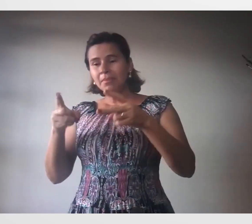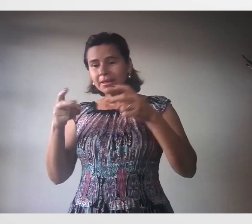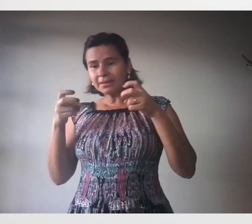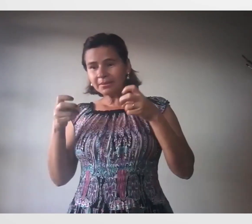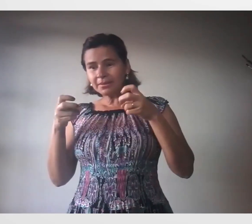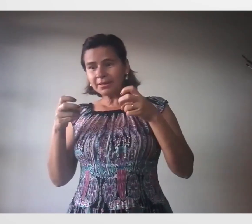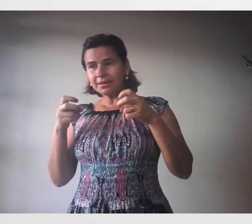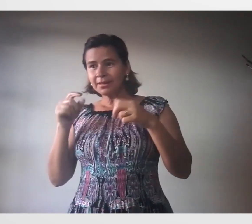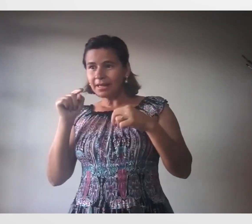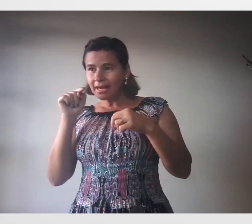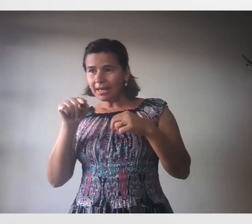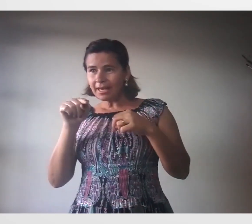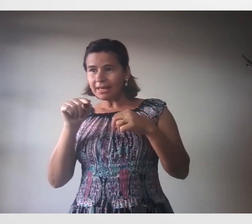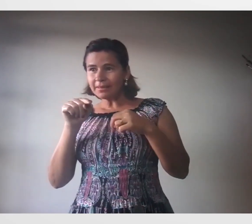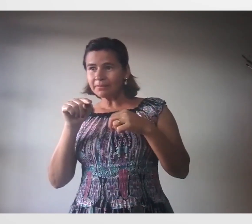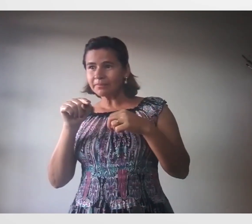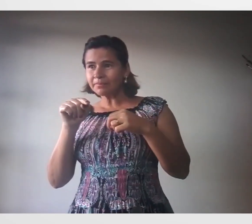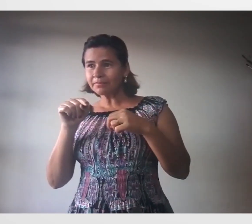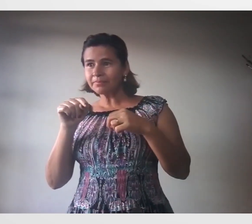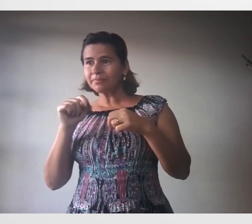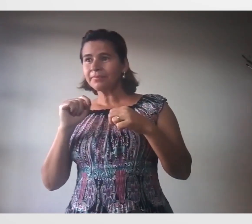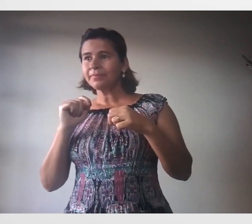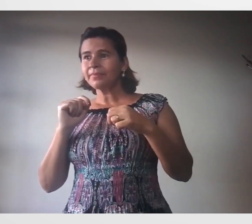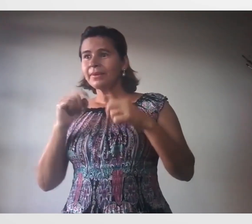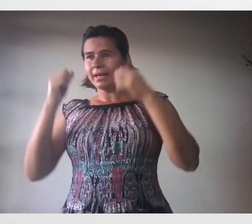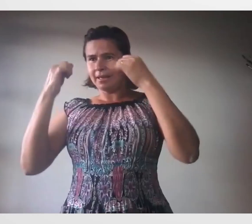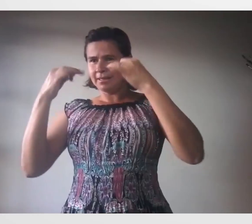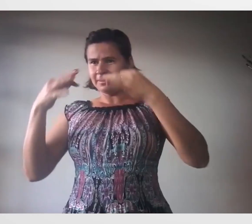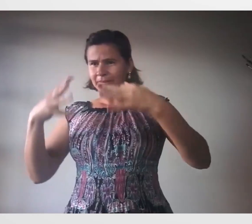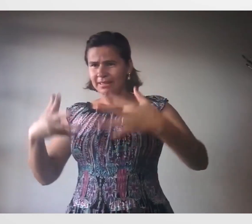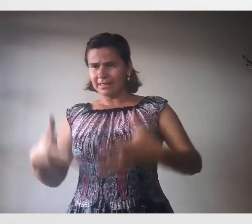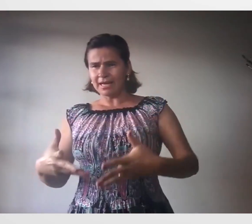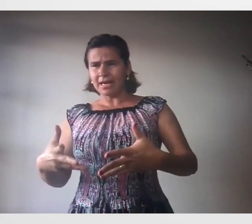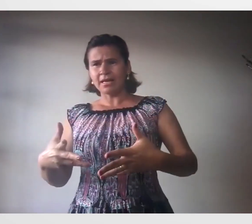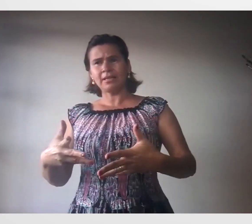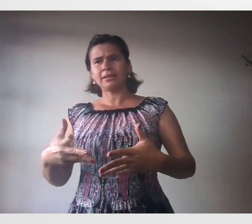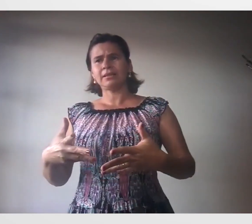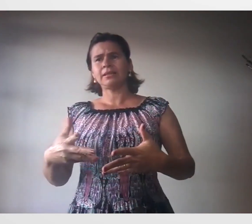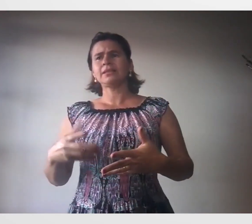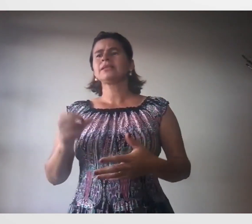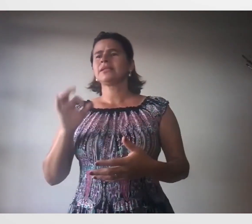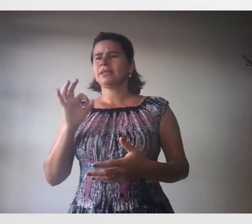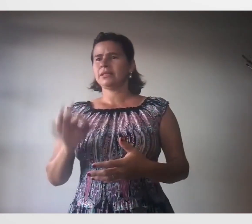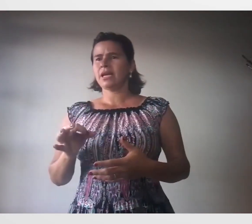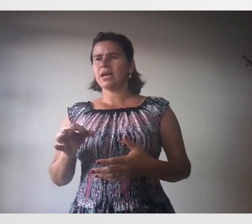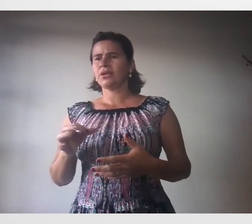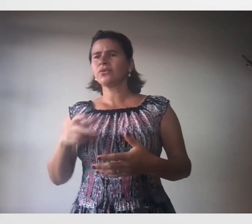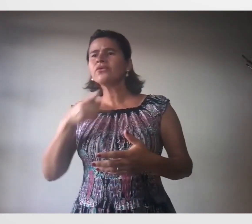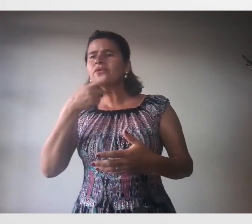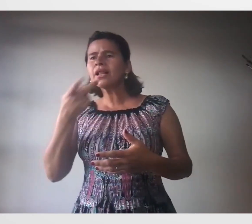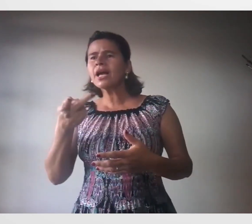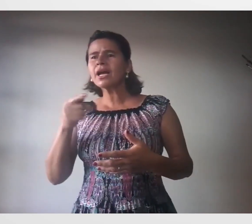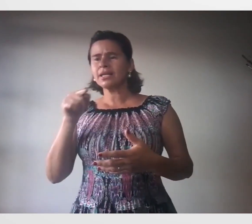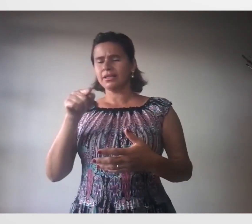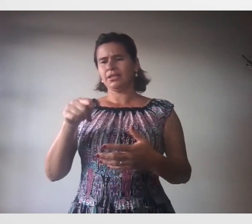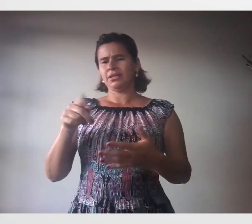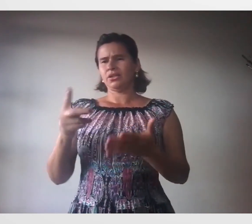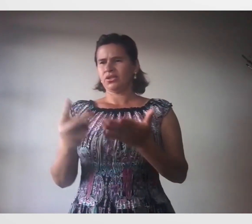a captar como ele explicava corretamente e como ele falava sobre os erros